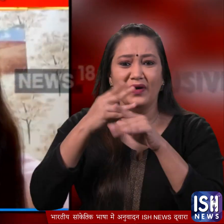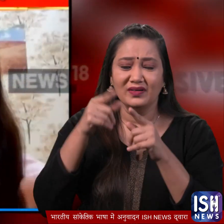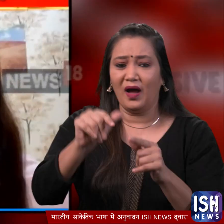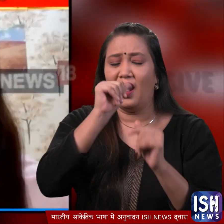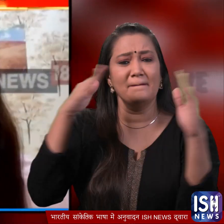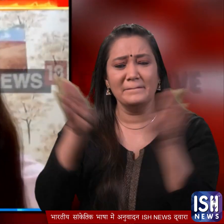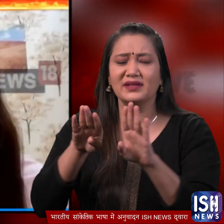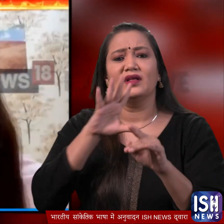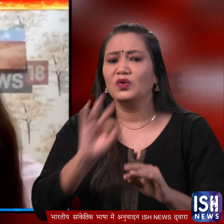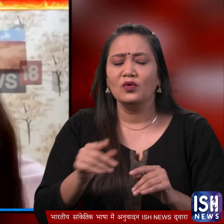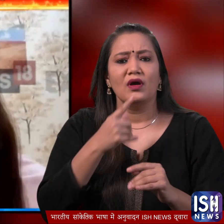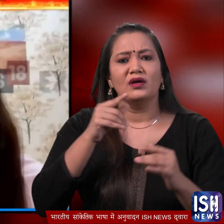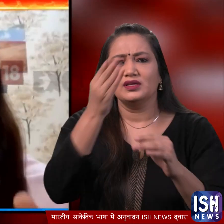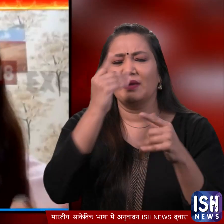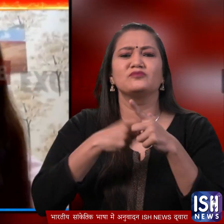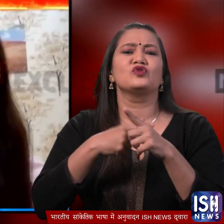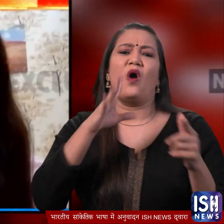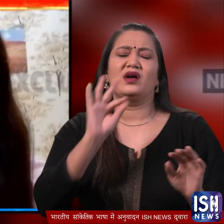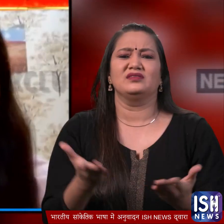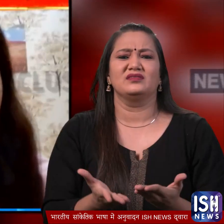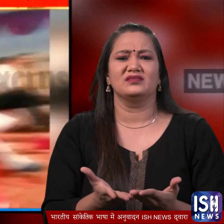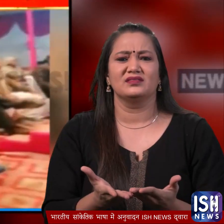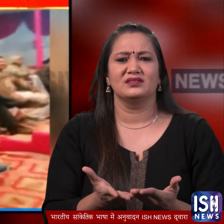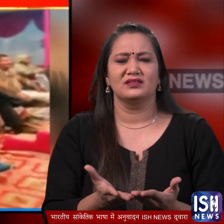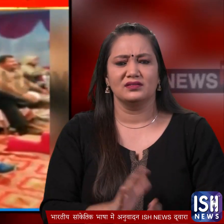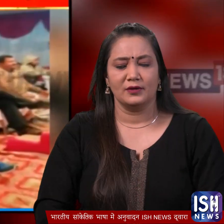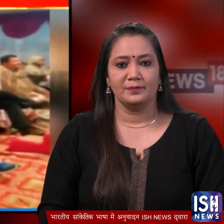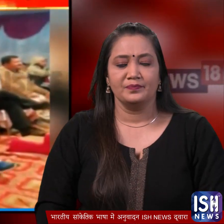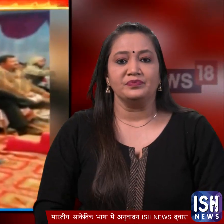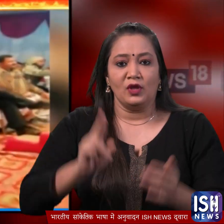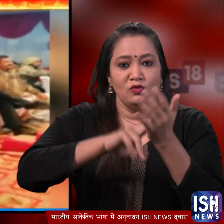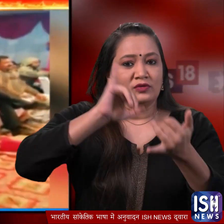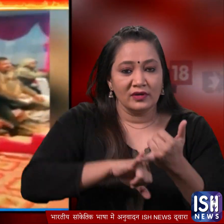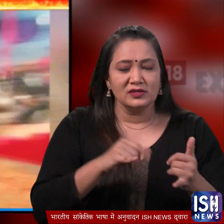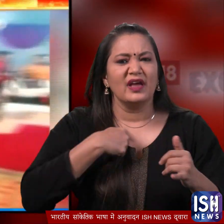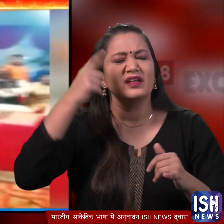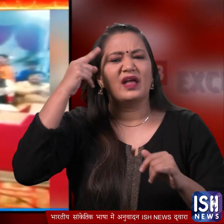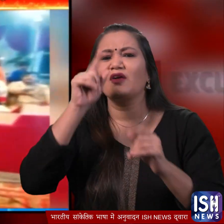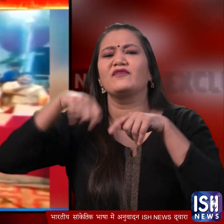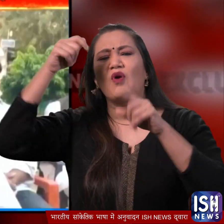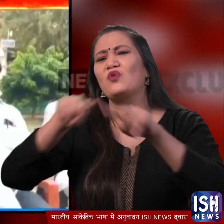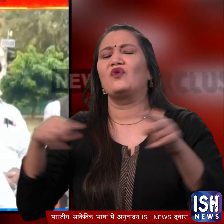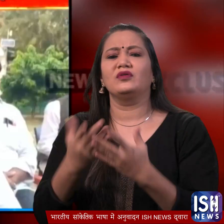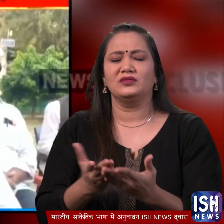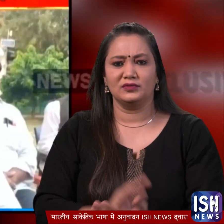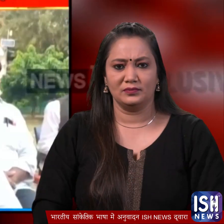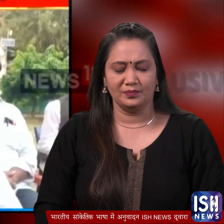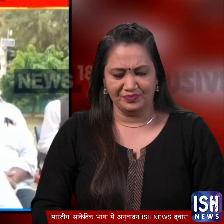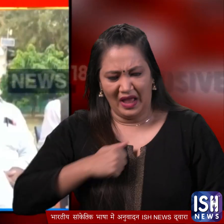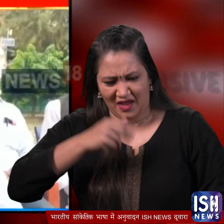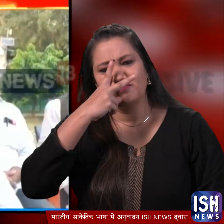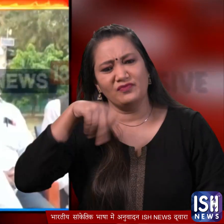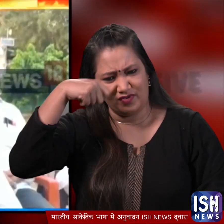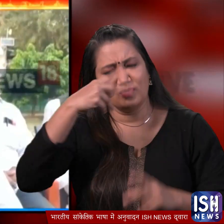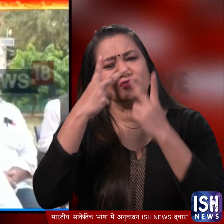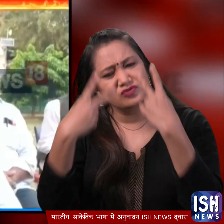का मखौल उड़ाते हुए नंगा नाच कर रहे हैं। लेकिन नूनू सिंह को तो वीडियो में ही खोट दिखने लगा। उसमें कोई दम नहीं